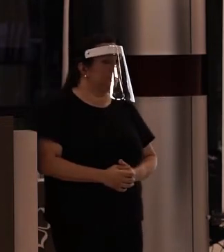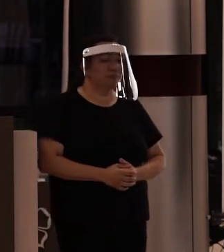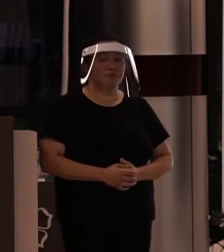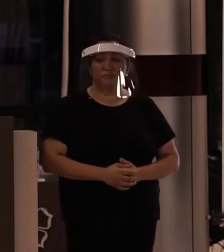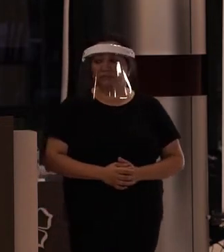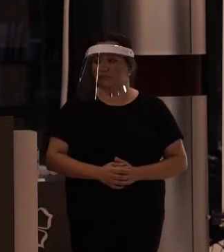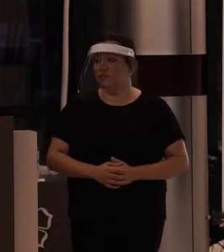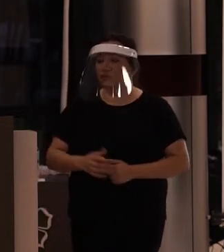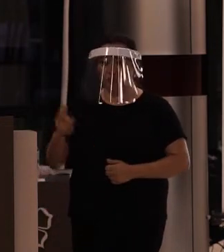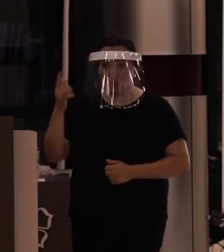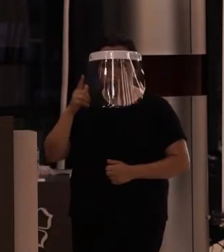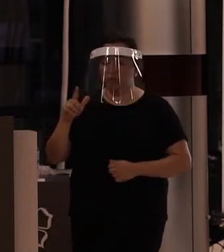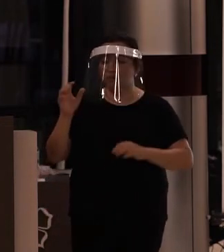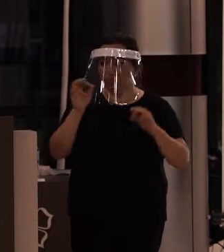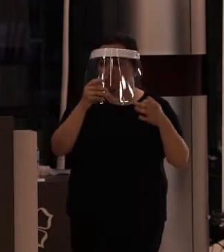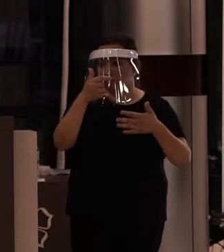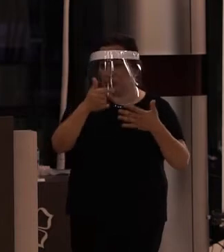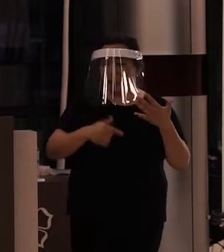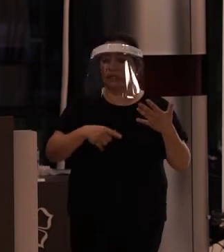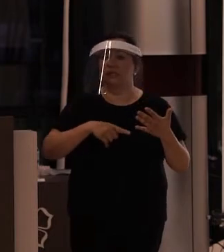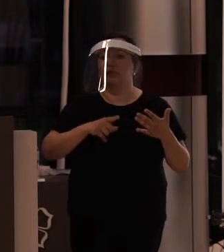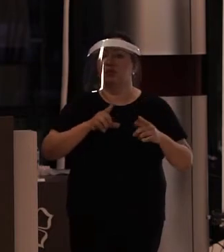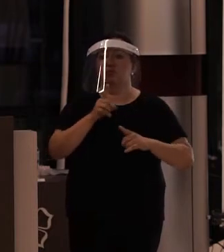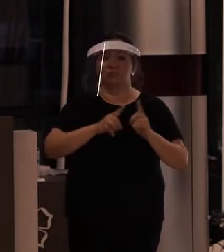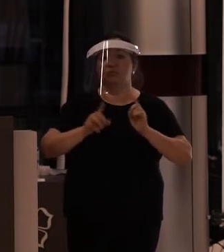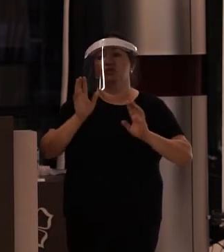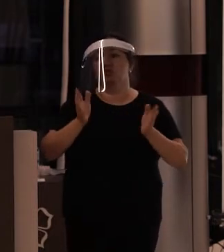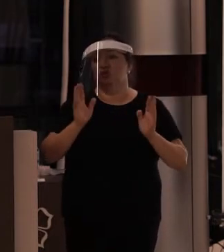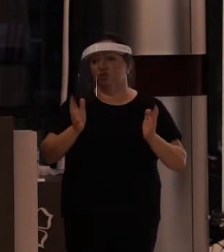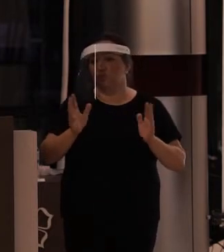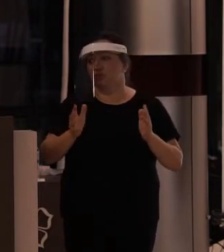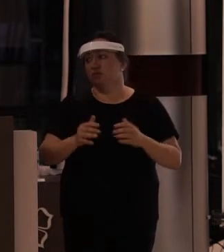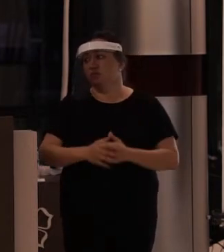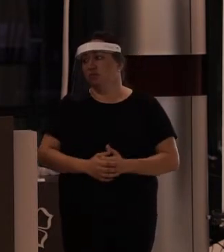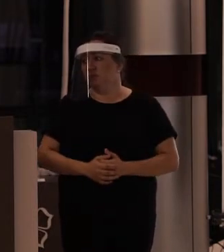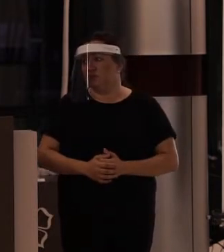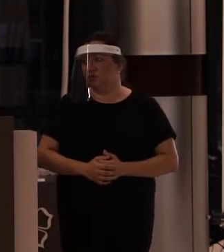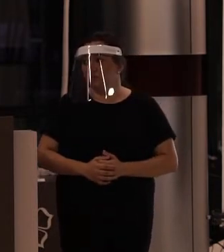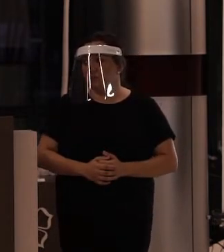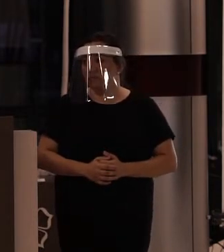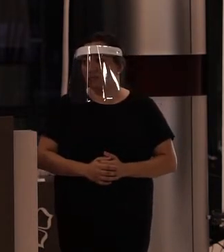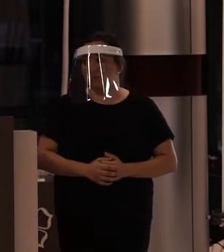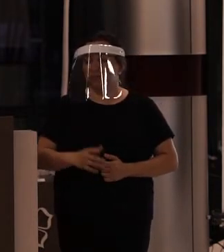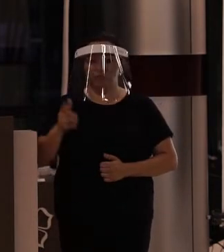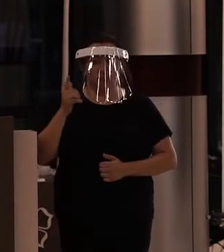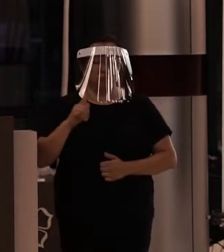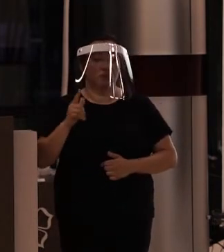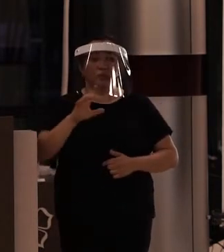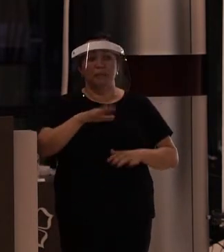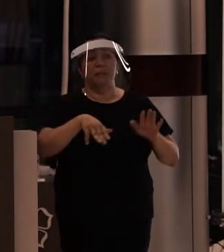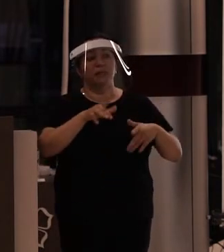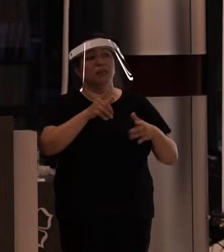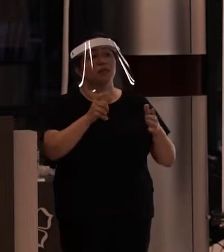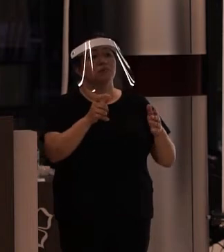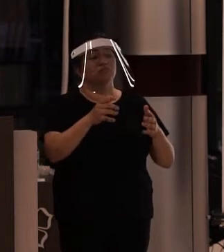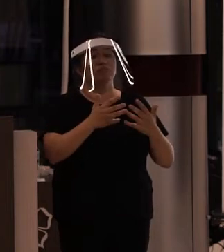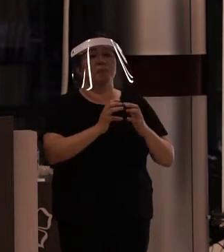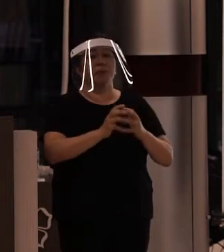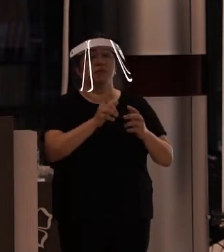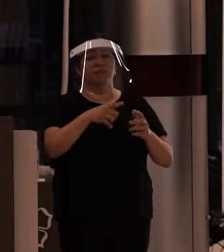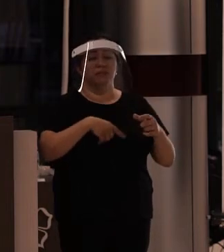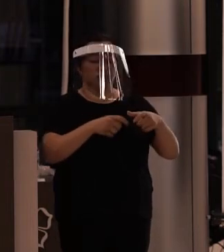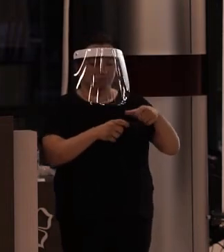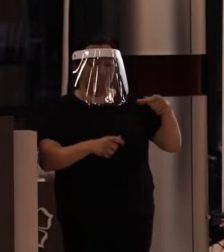Você consegue, tem umas aí que já estão conseguindo já através do meio de onde, dependendo de onde você estiver. Então tem coisas boas chegando